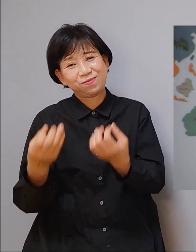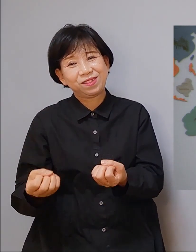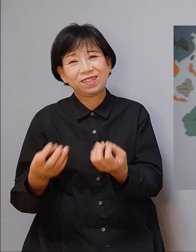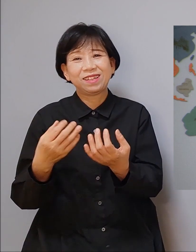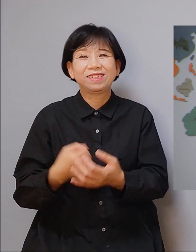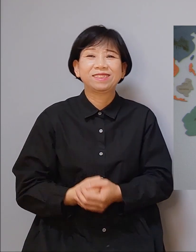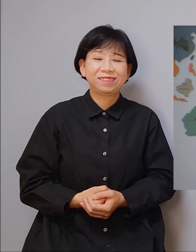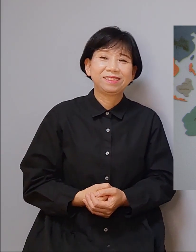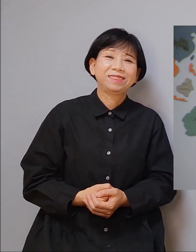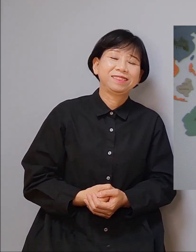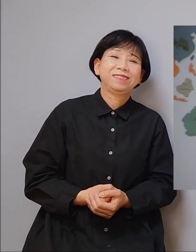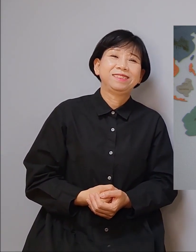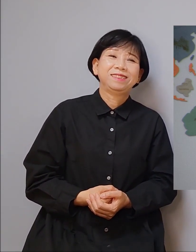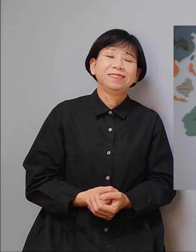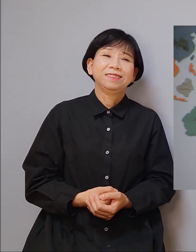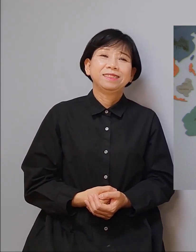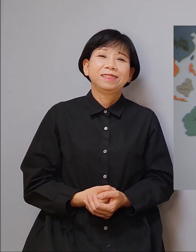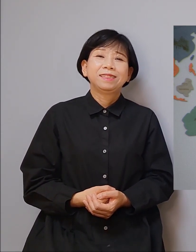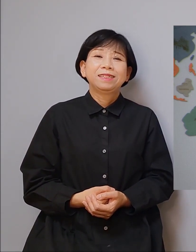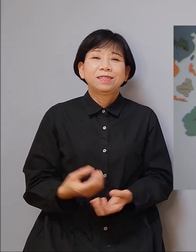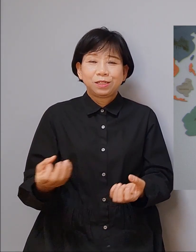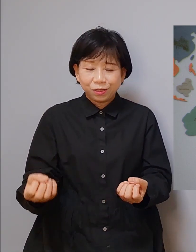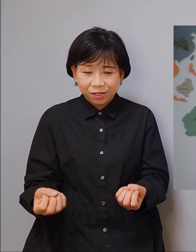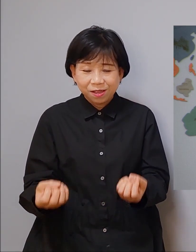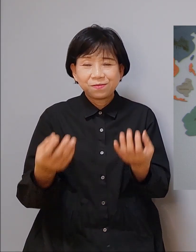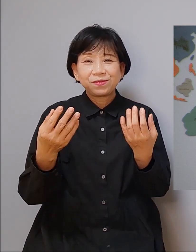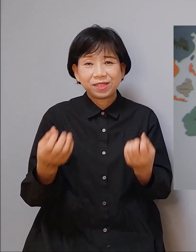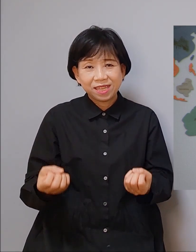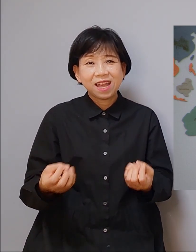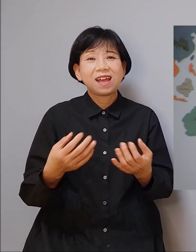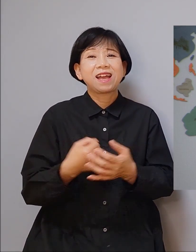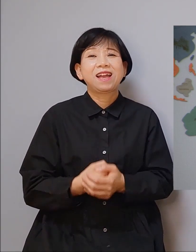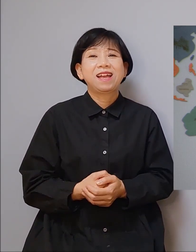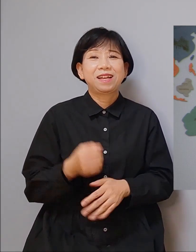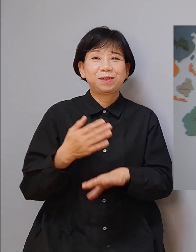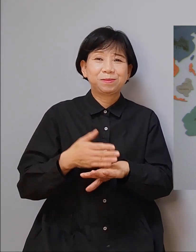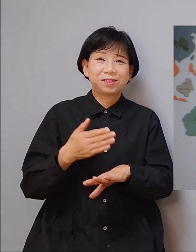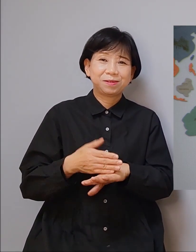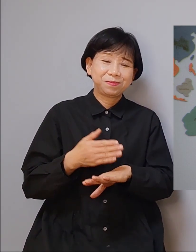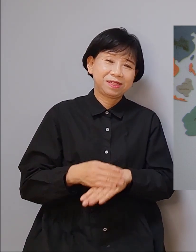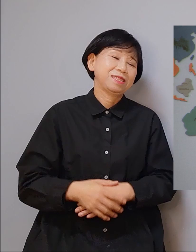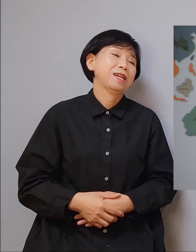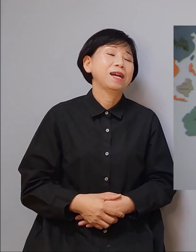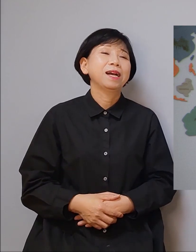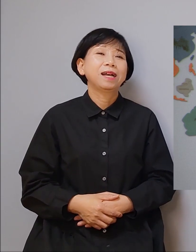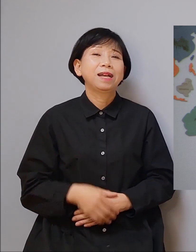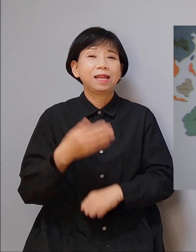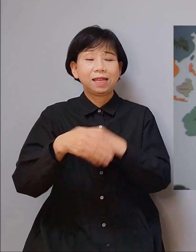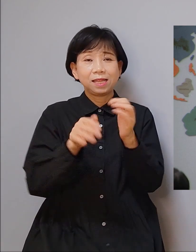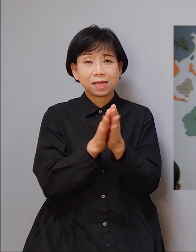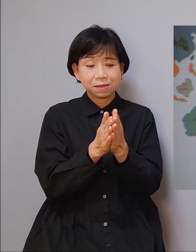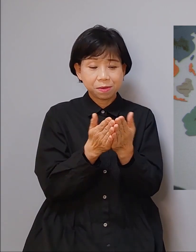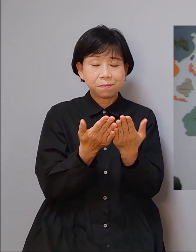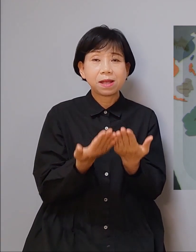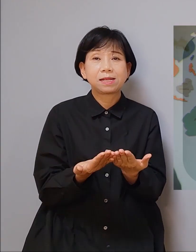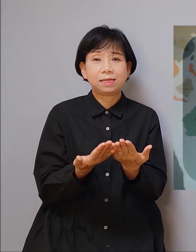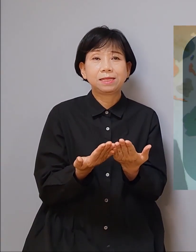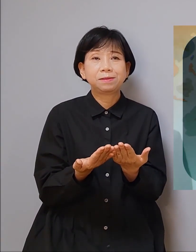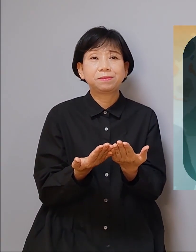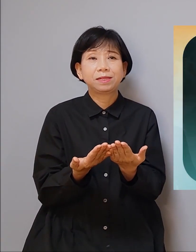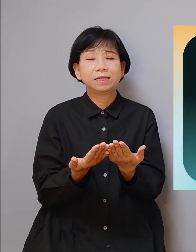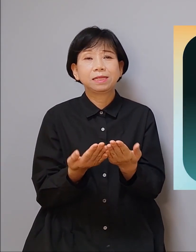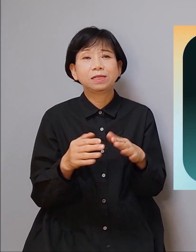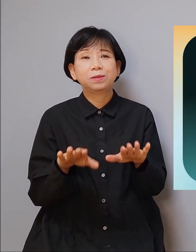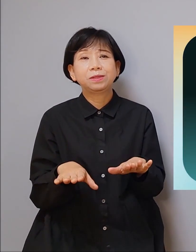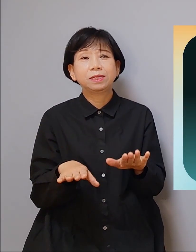네. 권사님, 네, 권사님 축하드립니다. 네, 우리 하나님의 말씀 같이